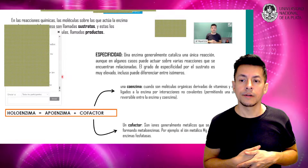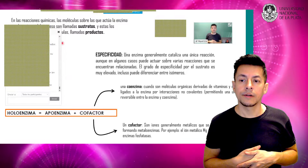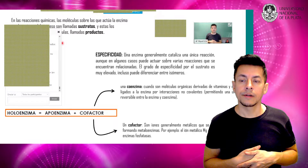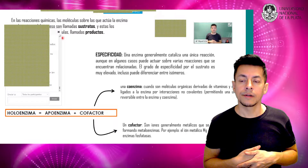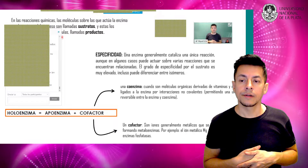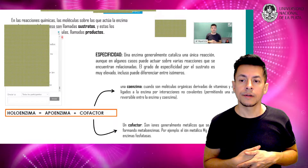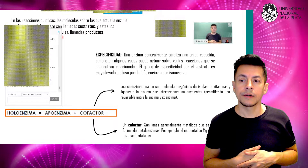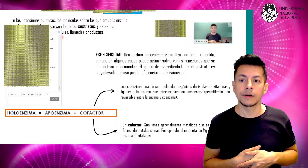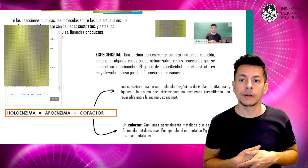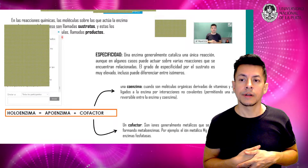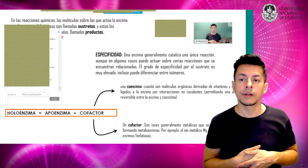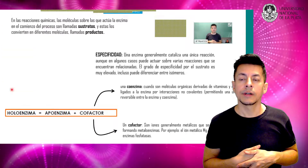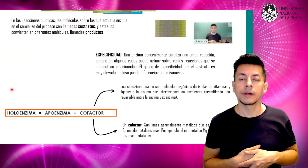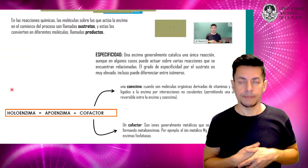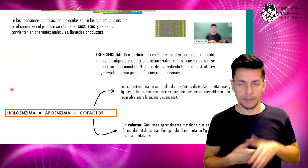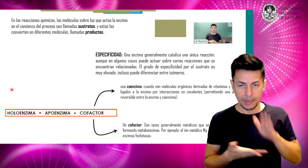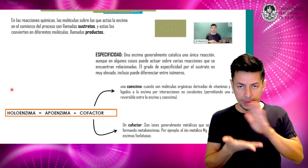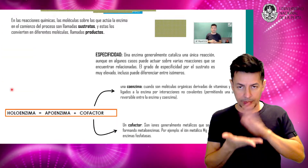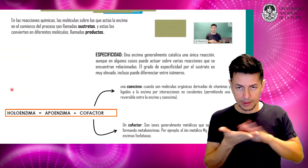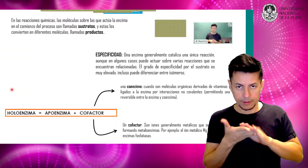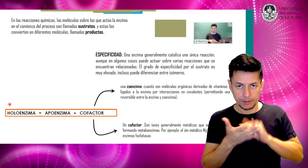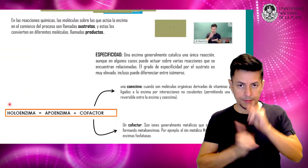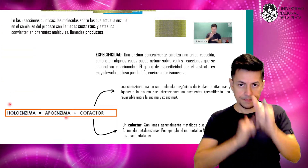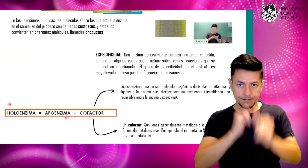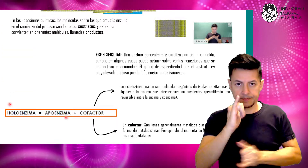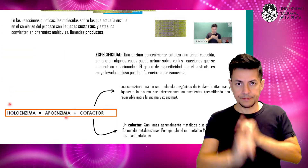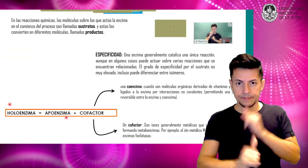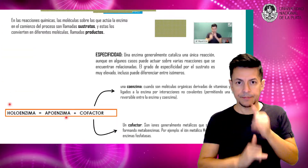Bien, ahí repito entonces.